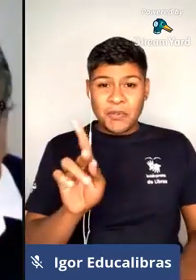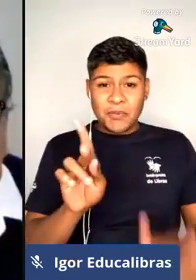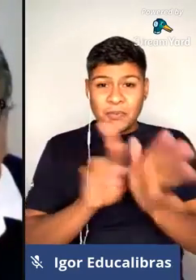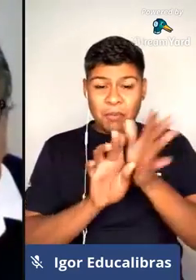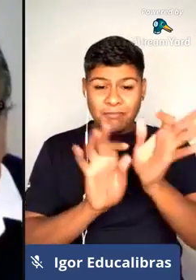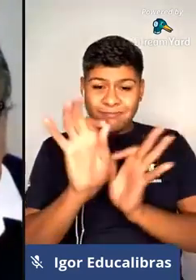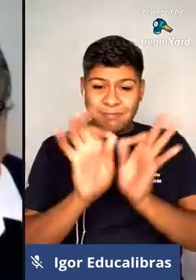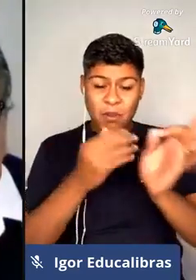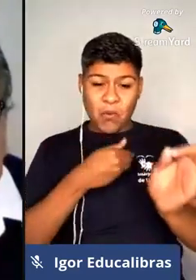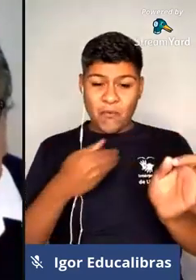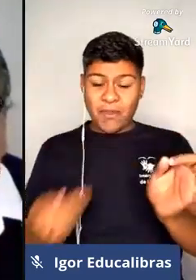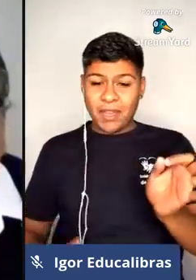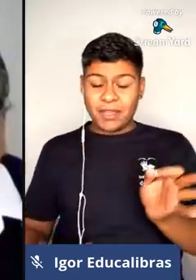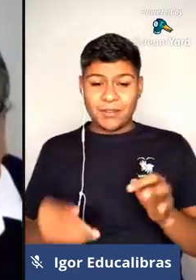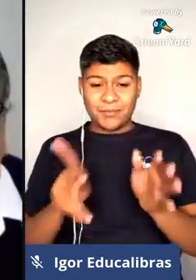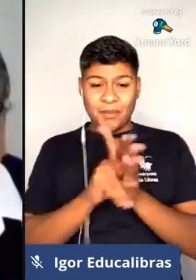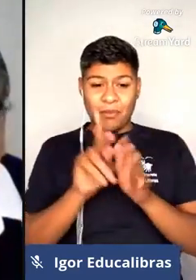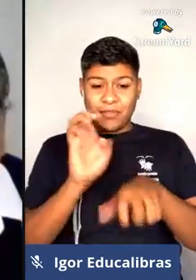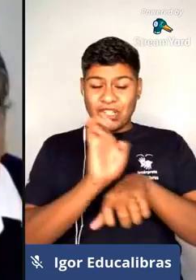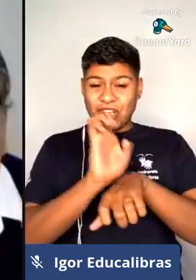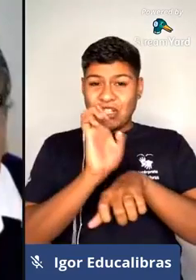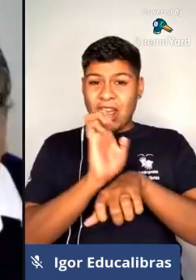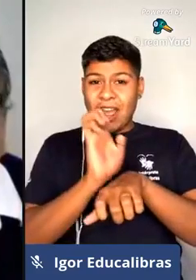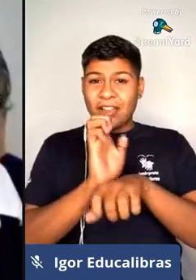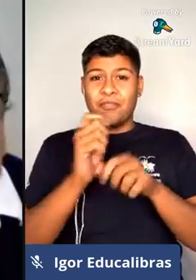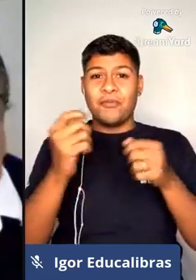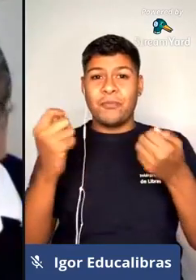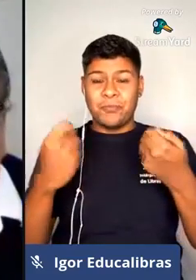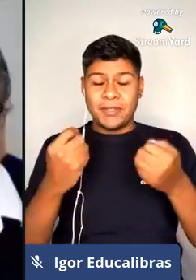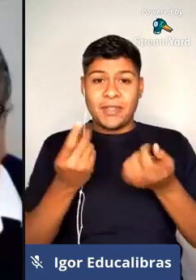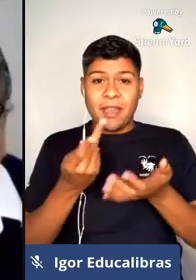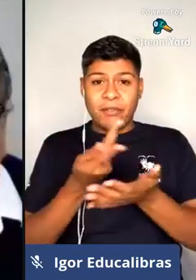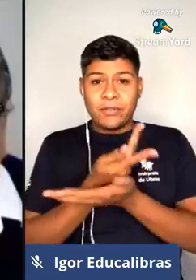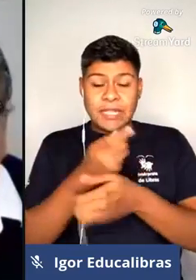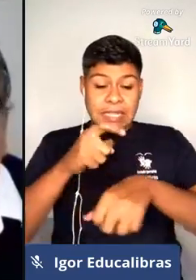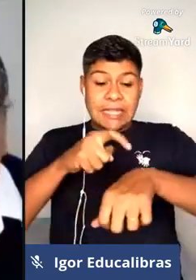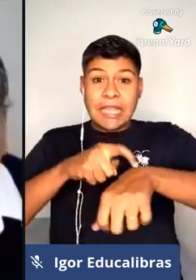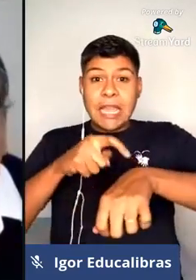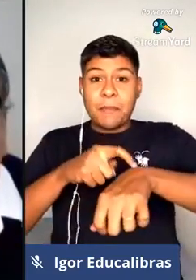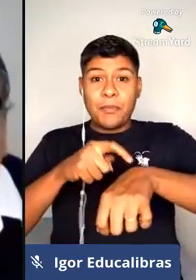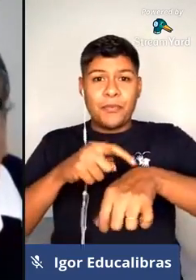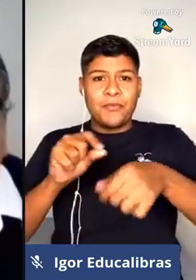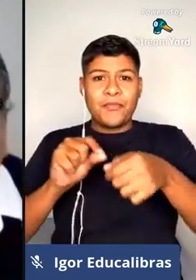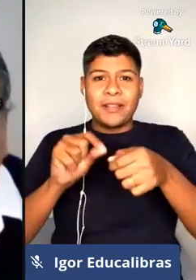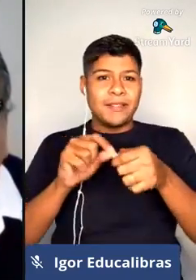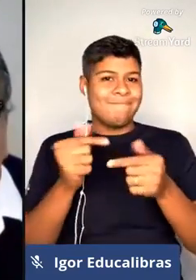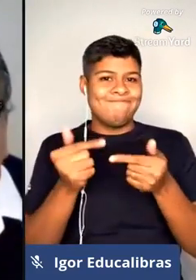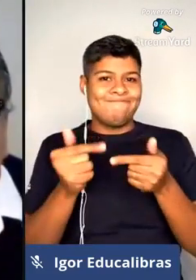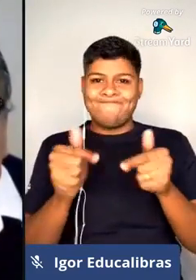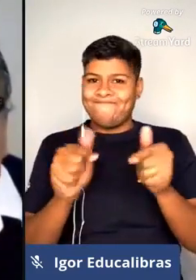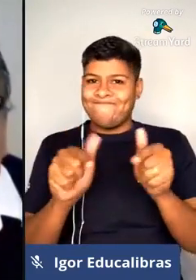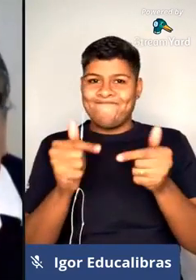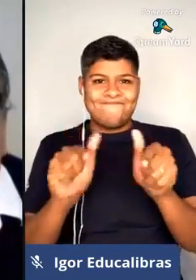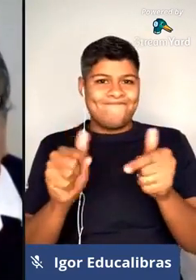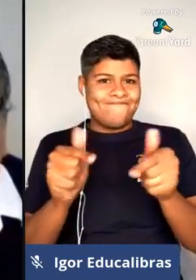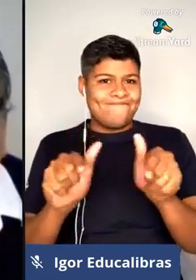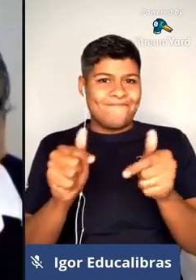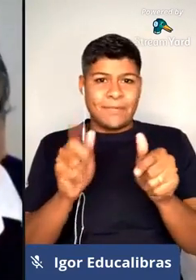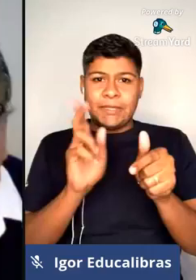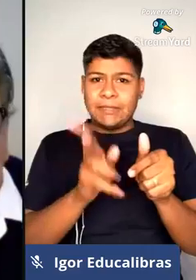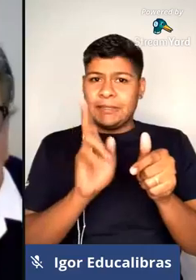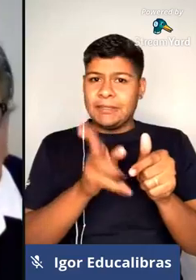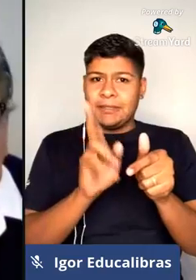de governo, e sim programas de Estado, passarão a acontecer. Não deu tempo de fazer, e eu, todas as vezes,